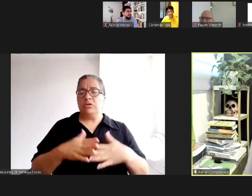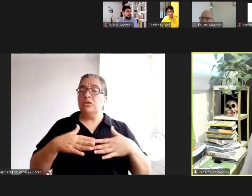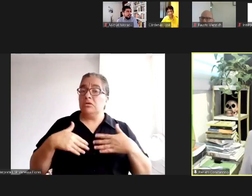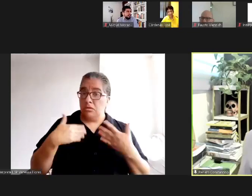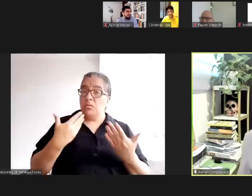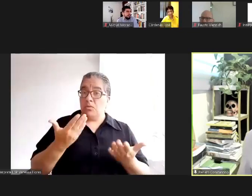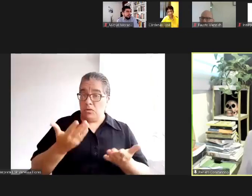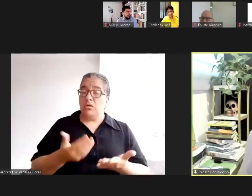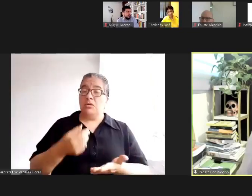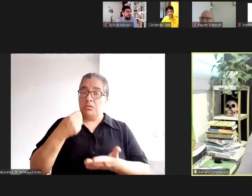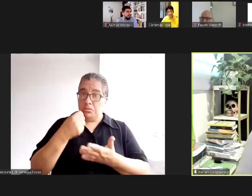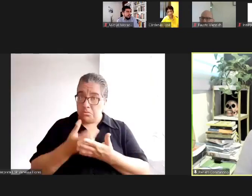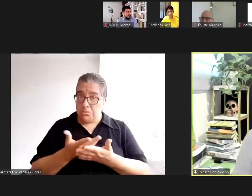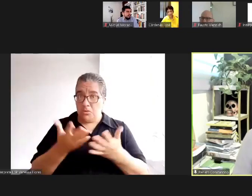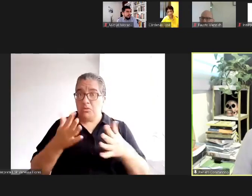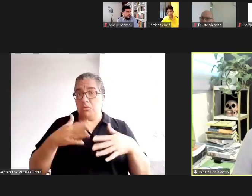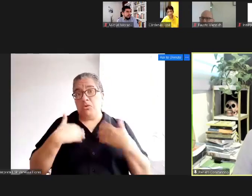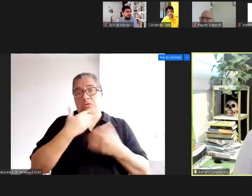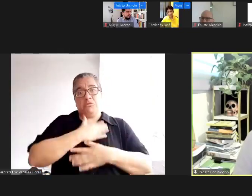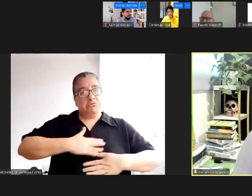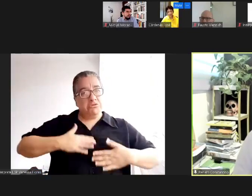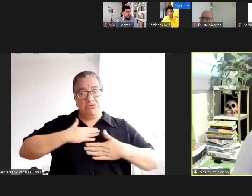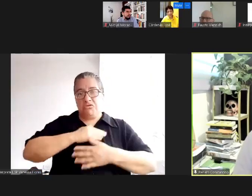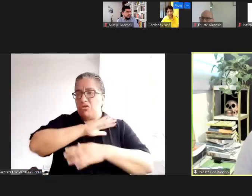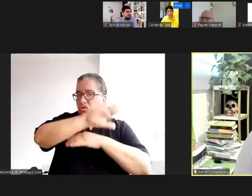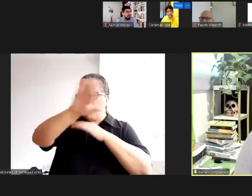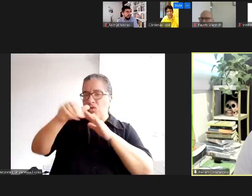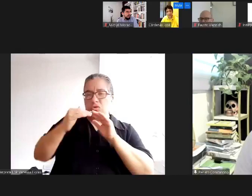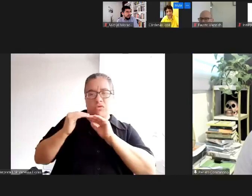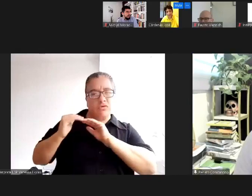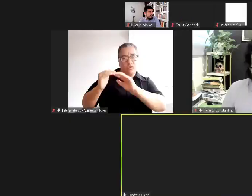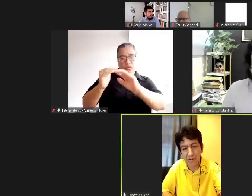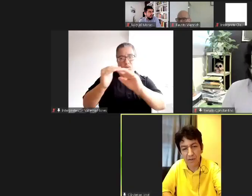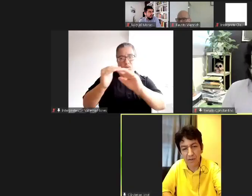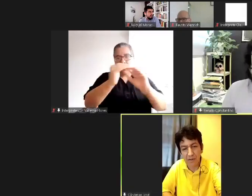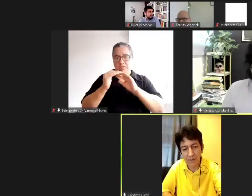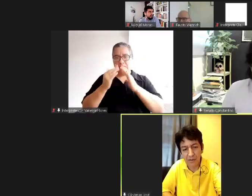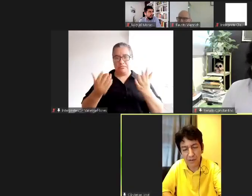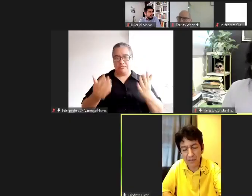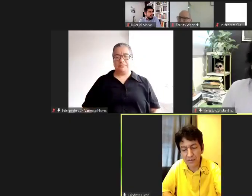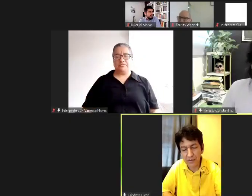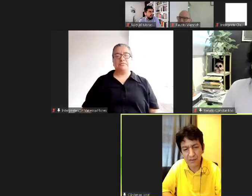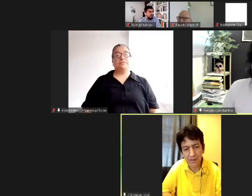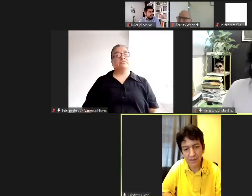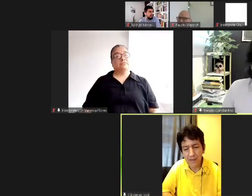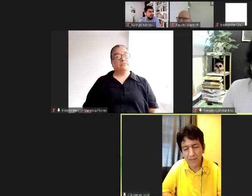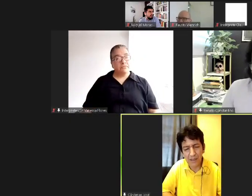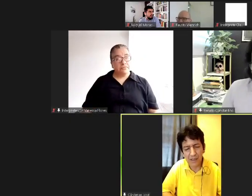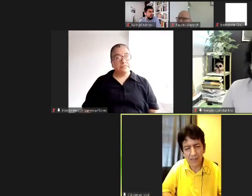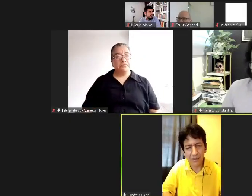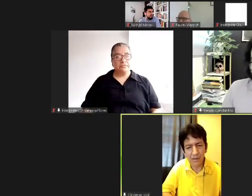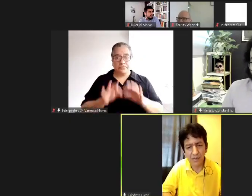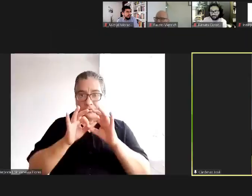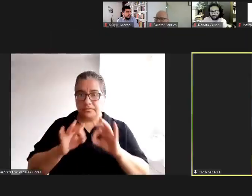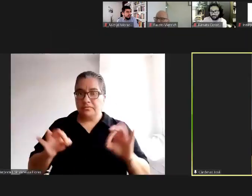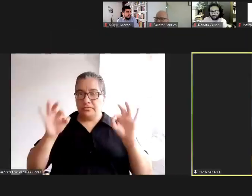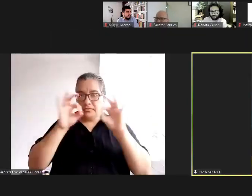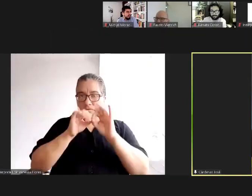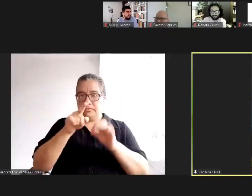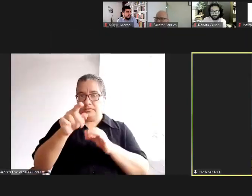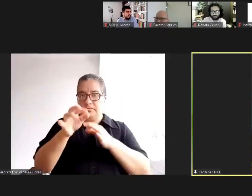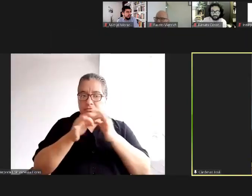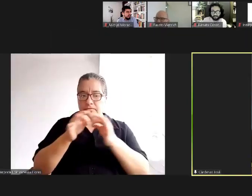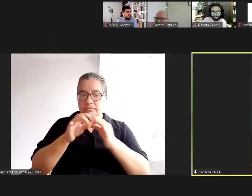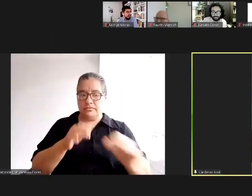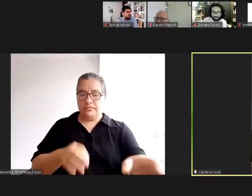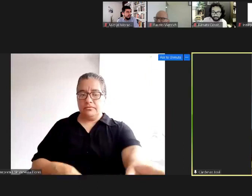podamos disfrutar en igualdad de condiciones. Sí, importante lo que mencionas. En el caso, por